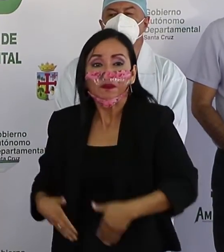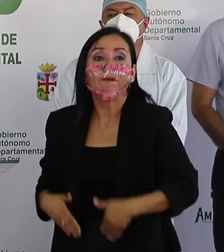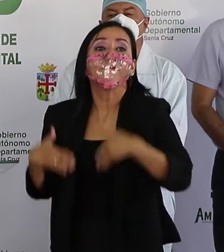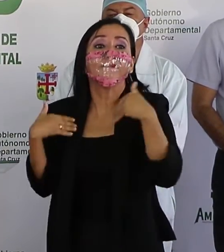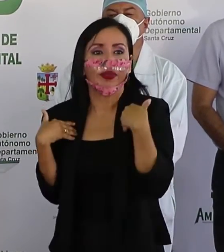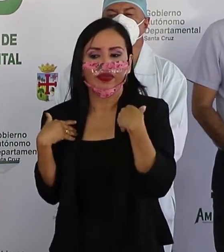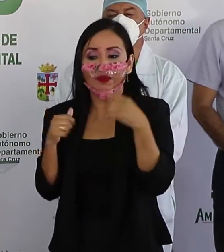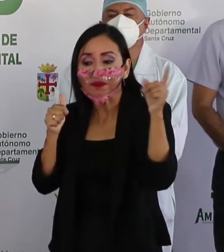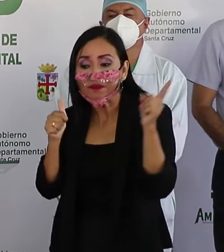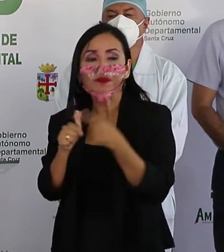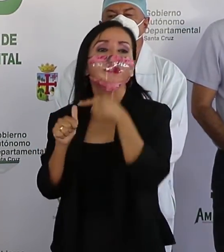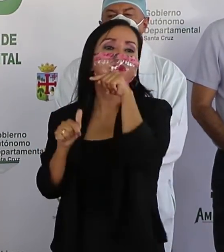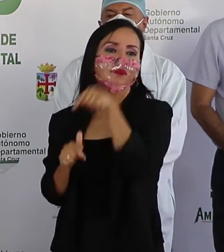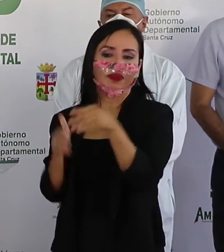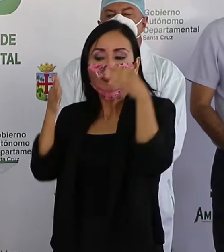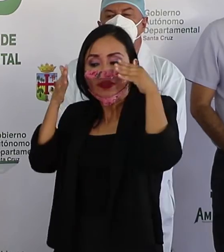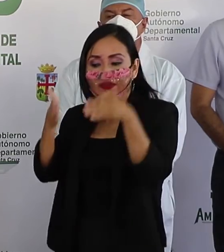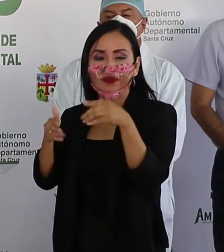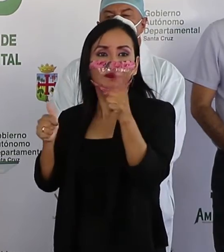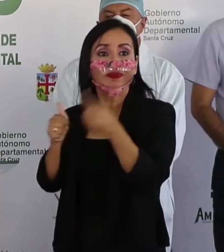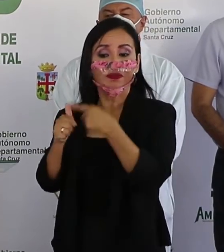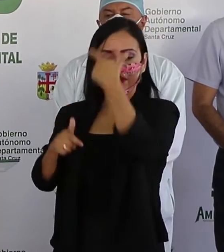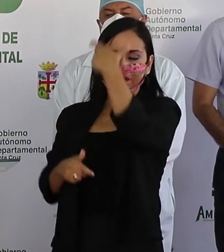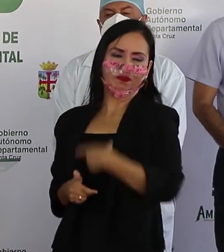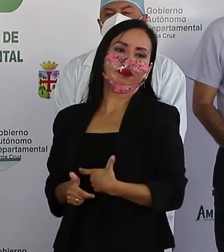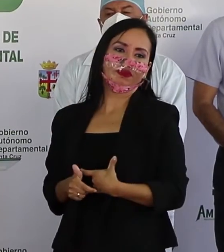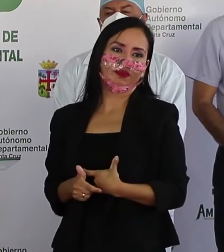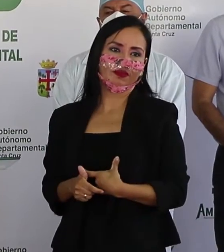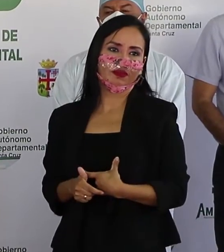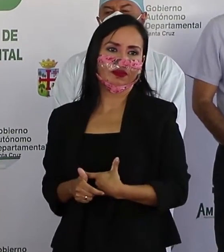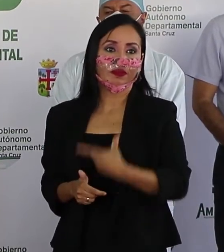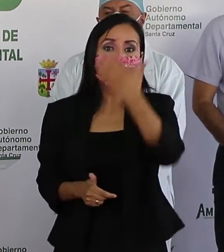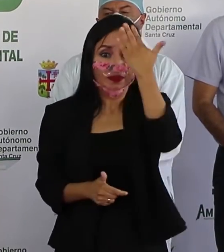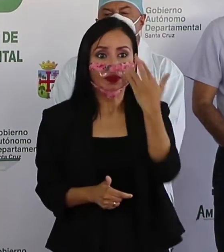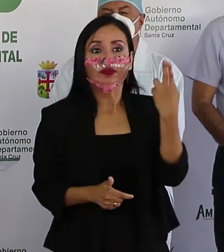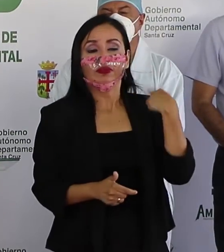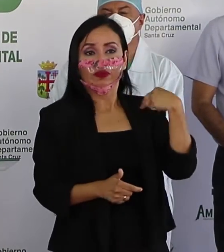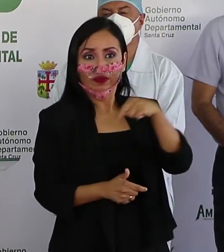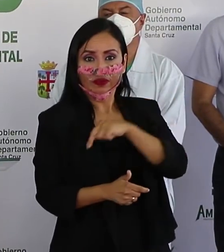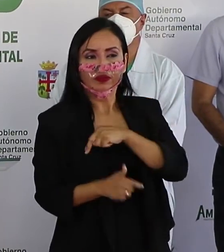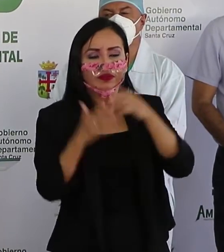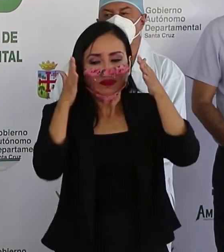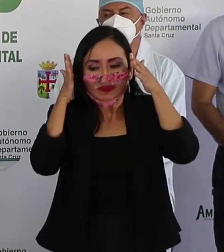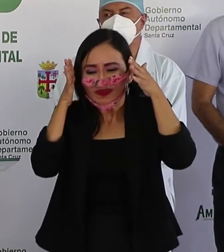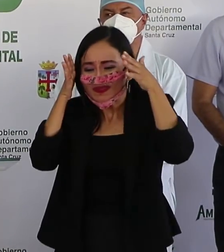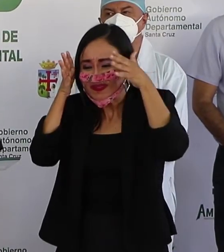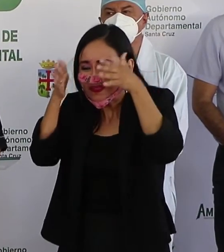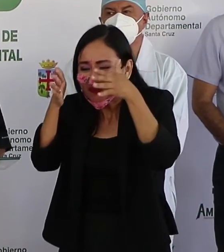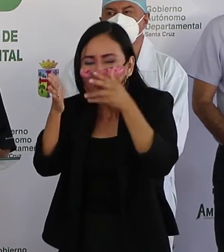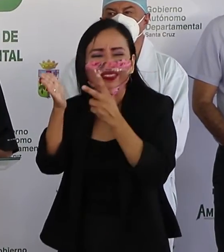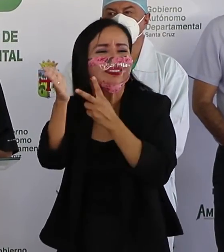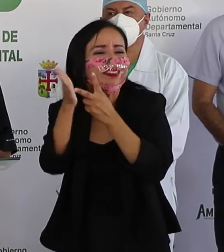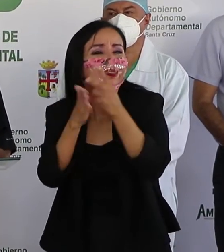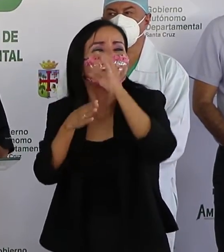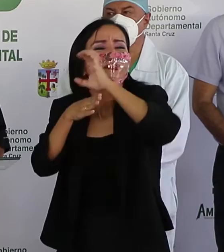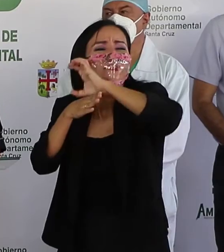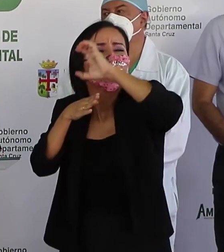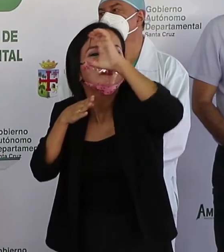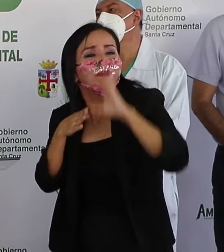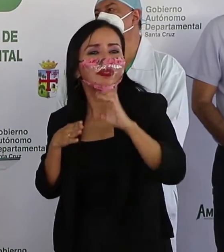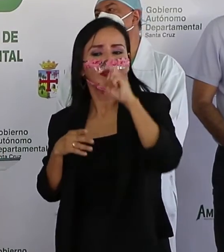vida, primero es la salud, primero es el ser humano. Por eso nos hemos dedicado, pero definitiva